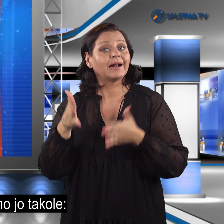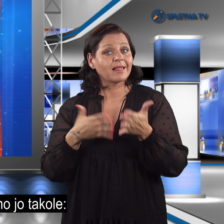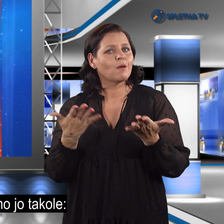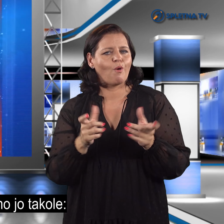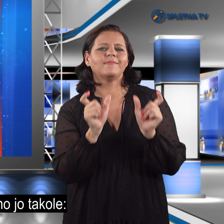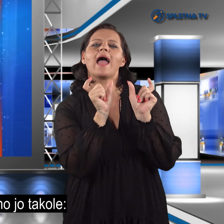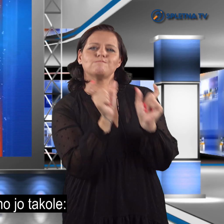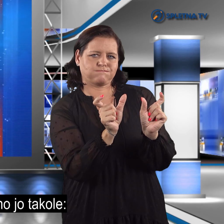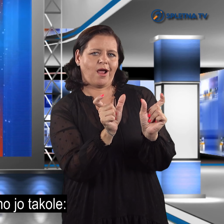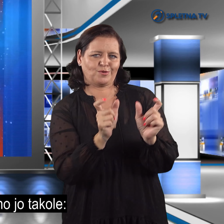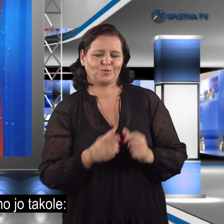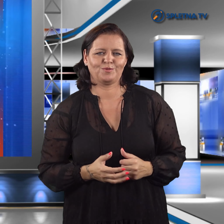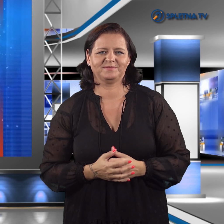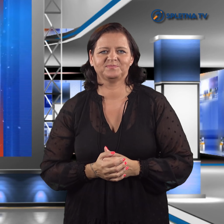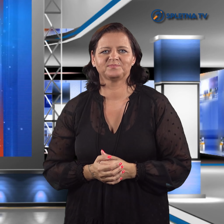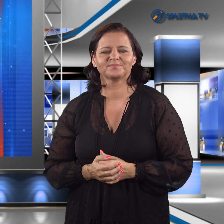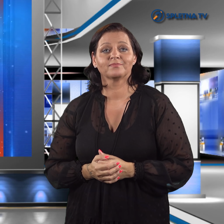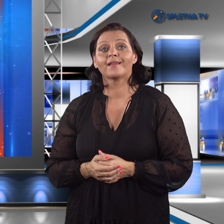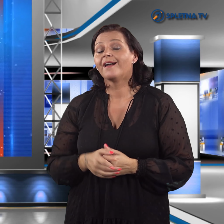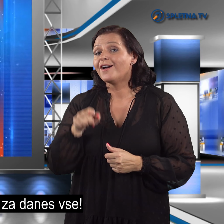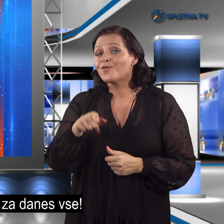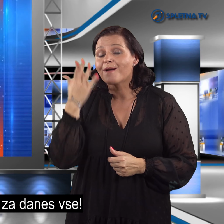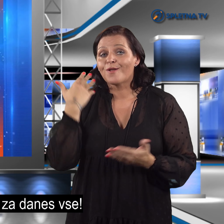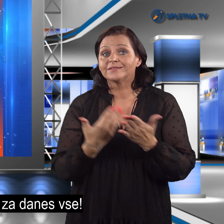Kretamo jo takole. To je bilo za danes vse.